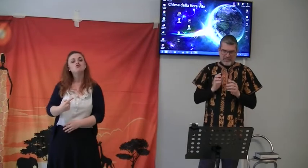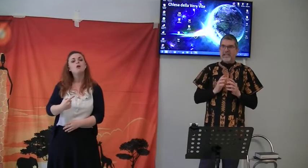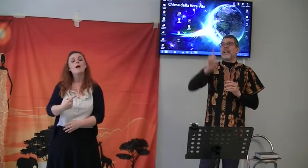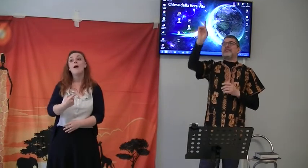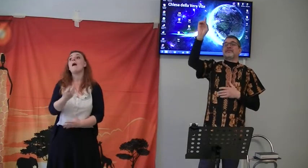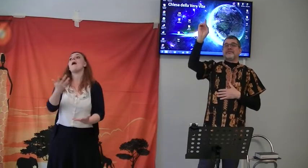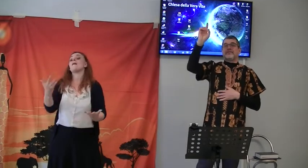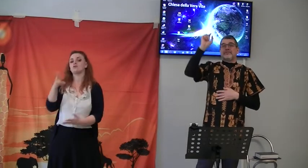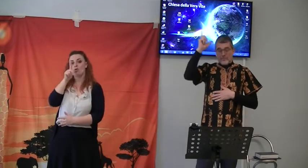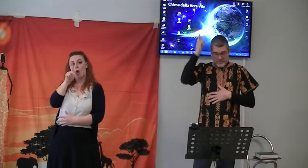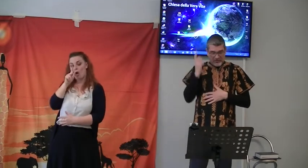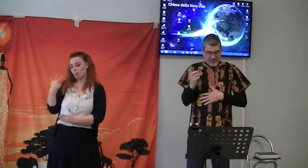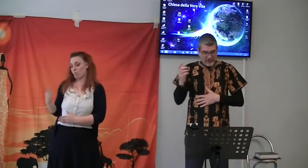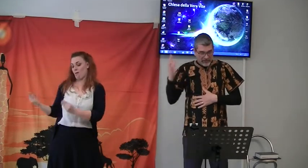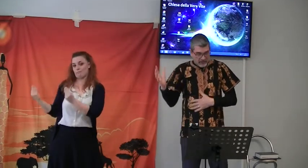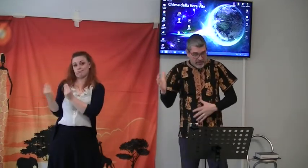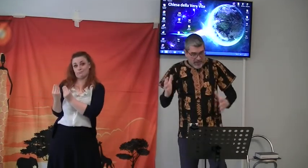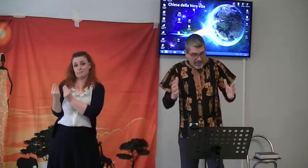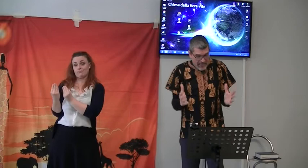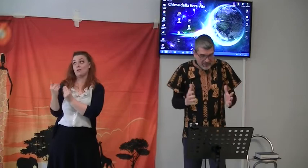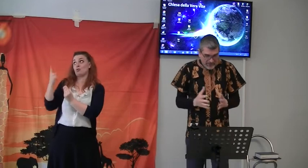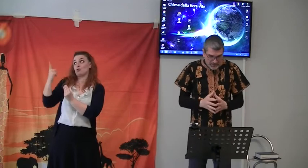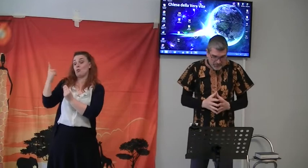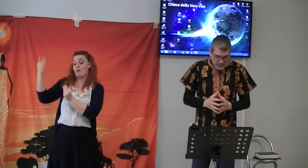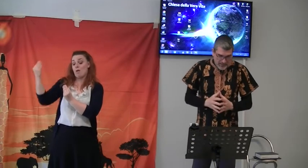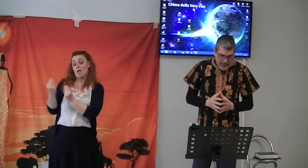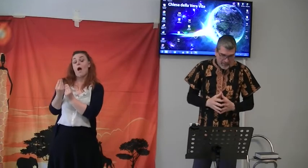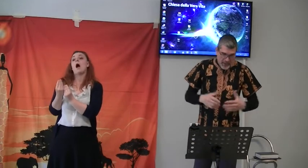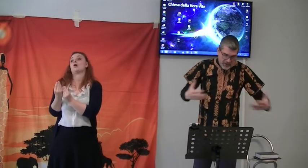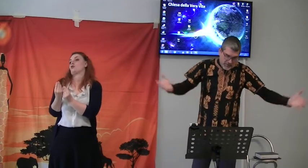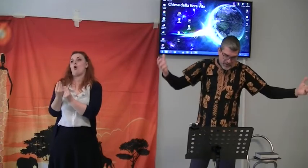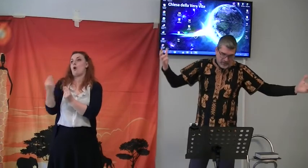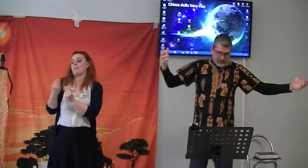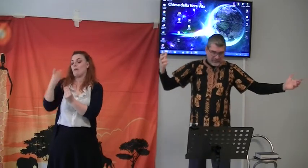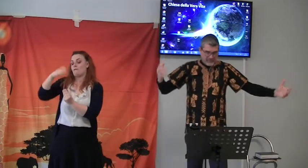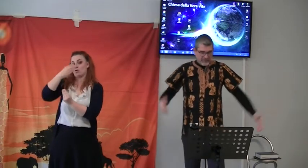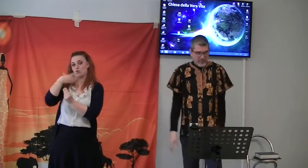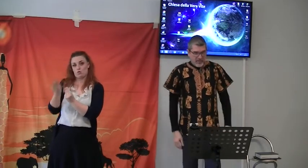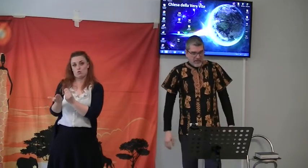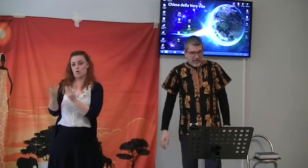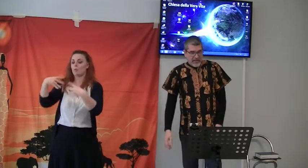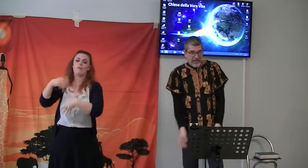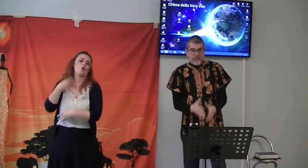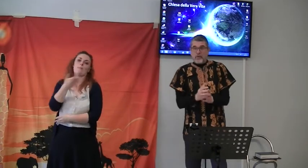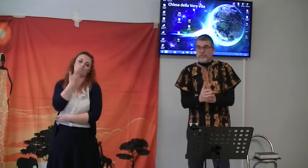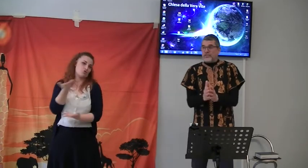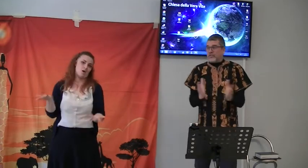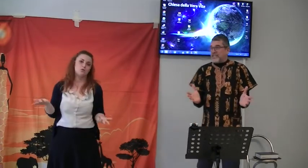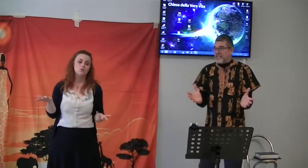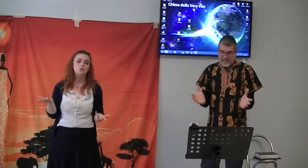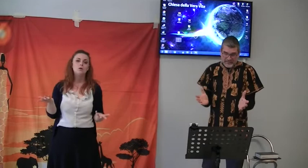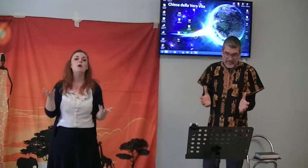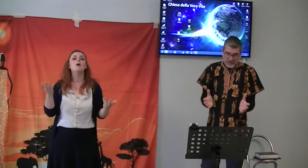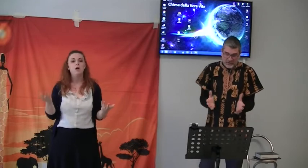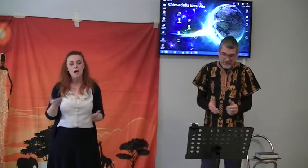messo accanto, no? Tu mi hai messo accanto, la donna è lei che mi ha dato il frutto dell'albero e io ne ho mangiato. Ed Eva poi, per